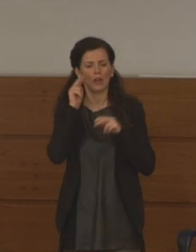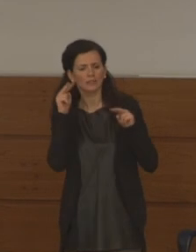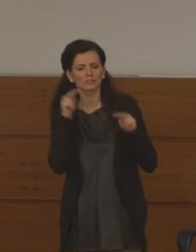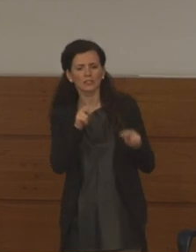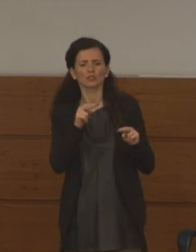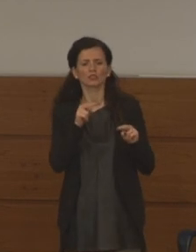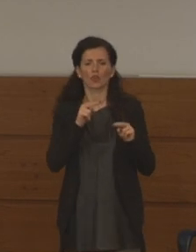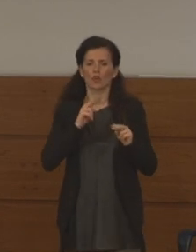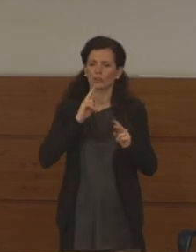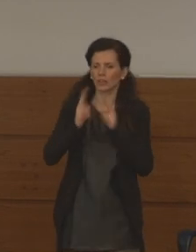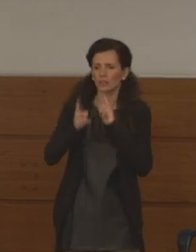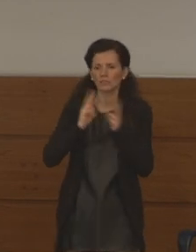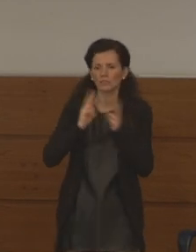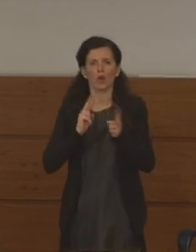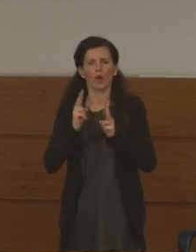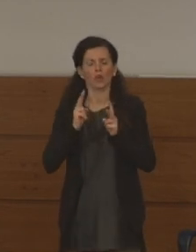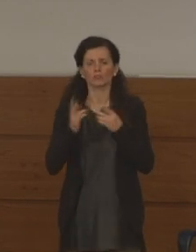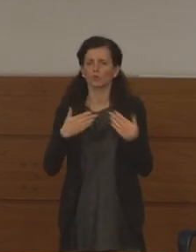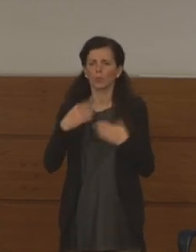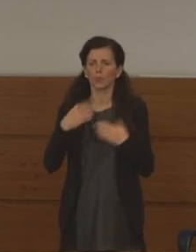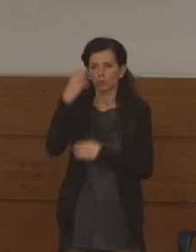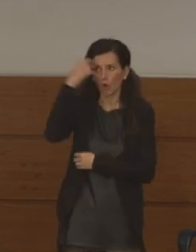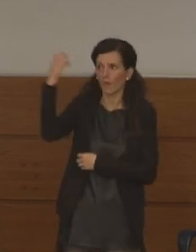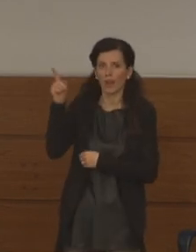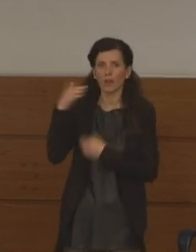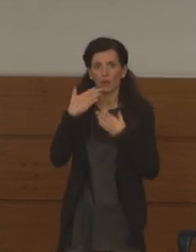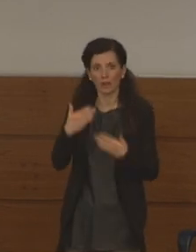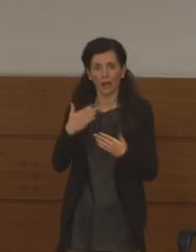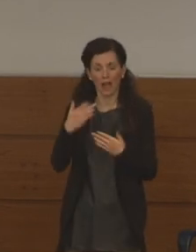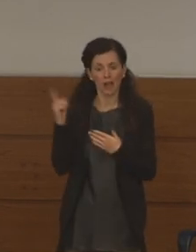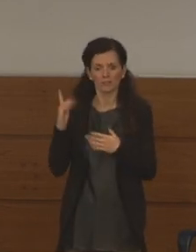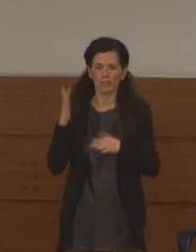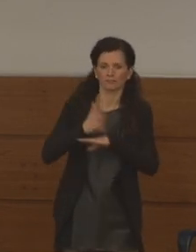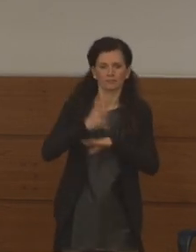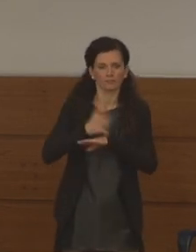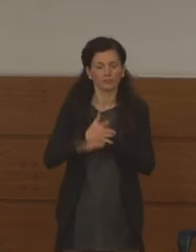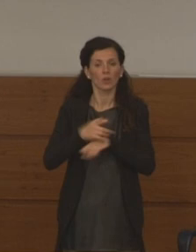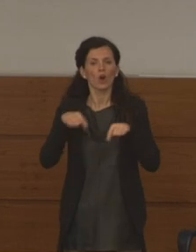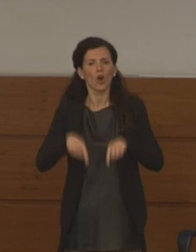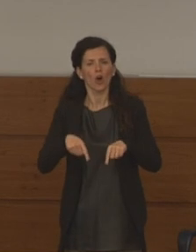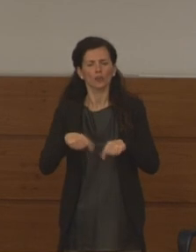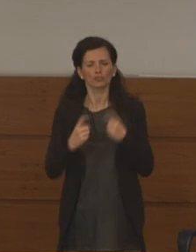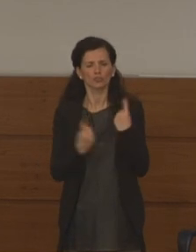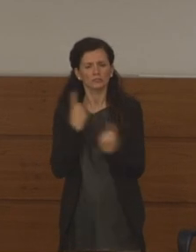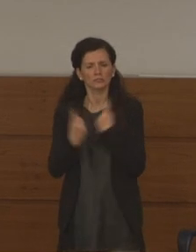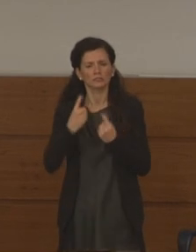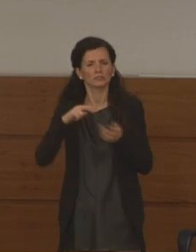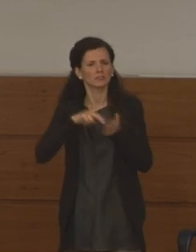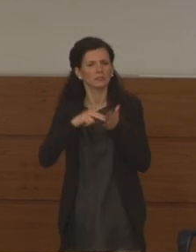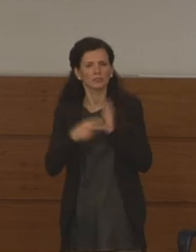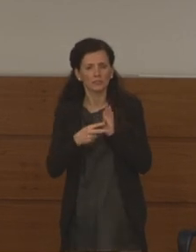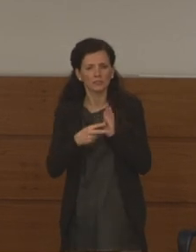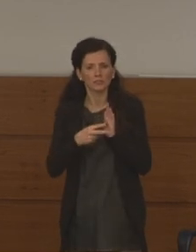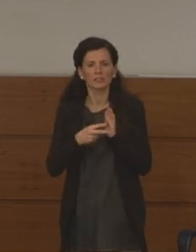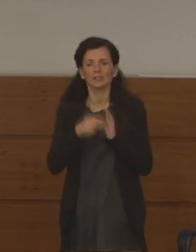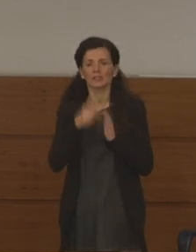risposte in tempo reale da parte del governo oggi c'era e il nodo di alcune stazioni